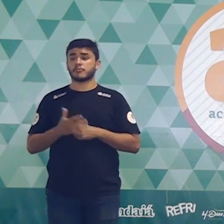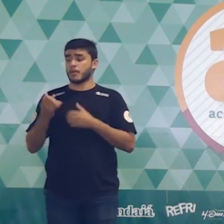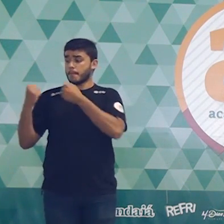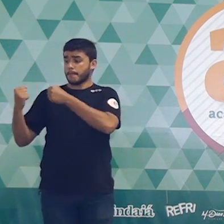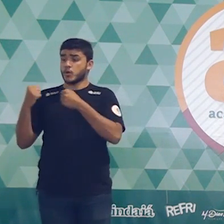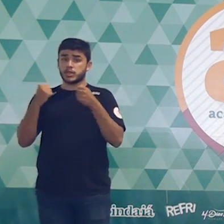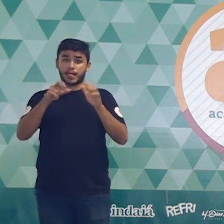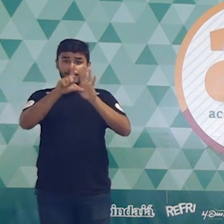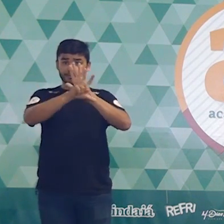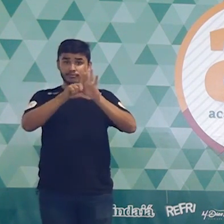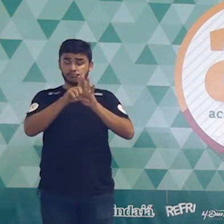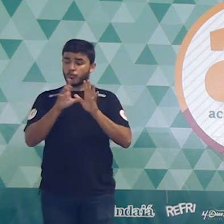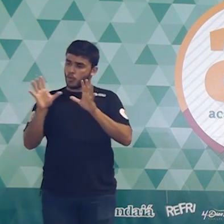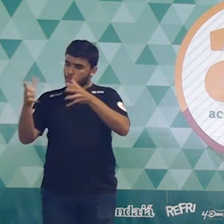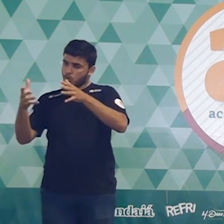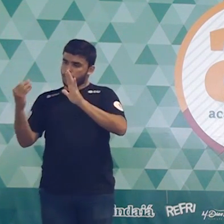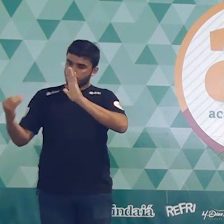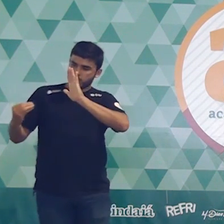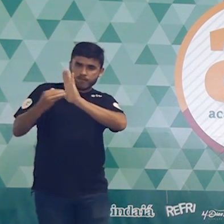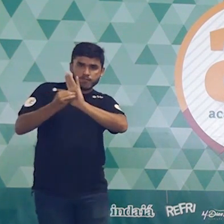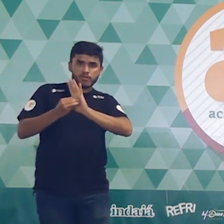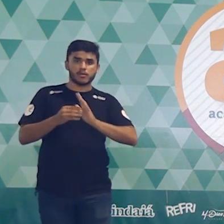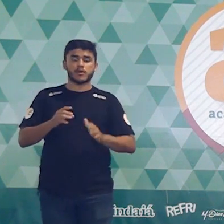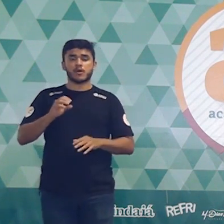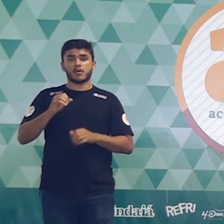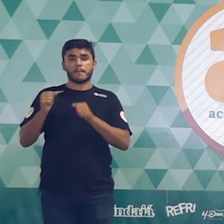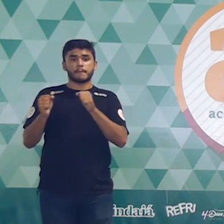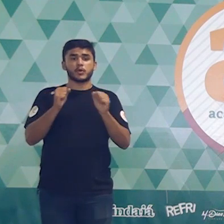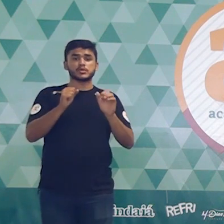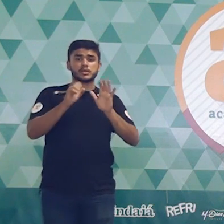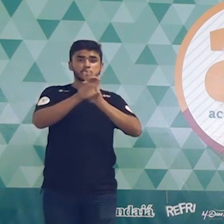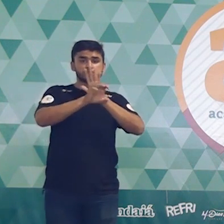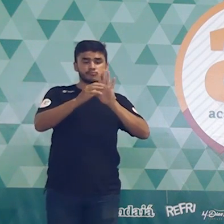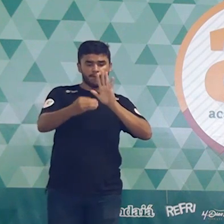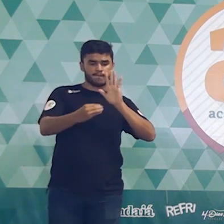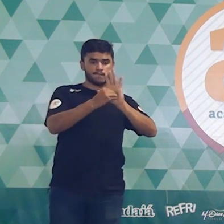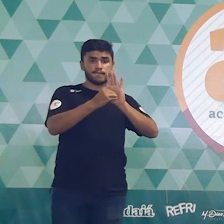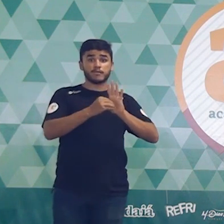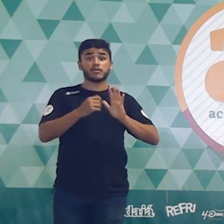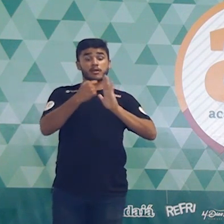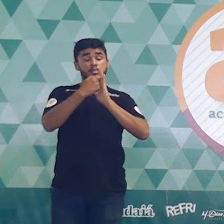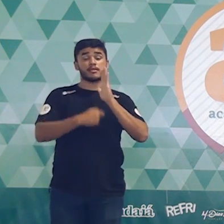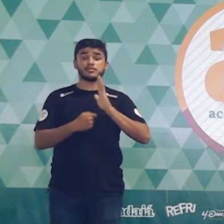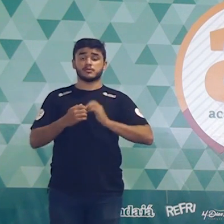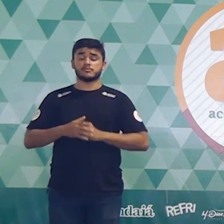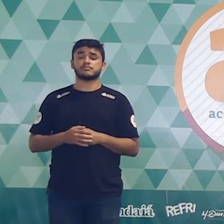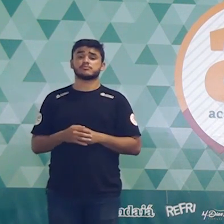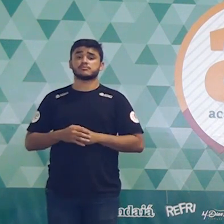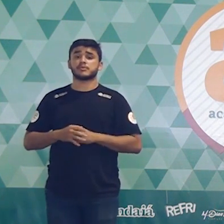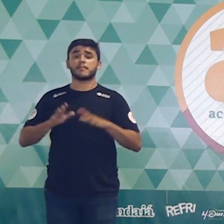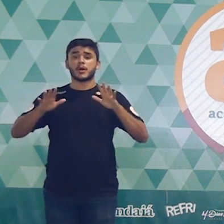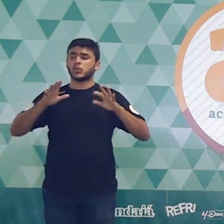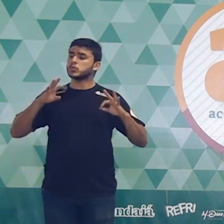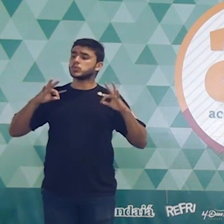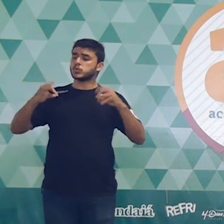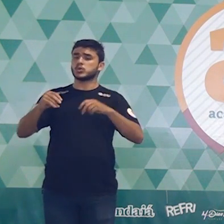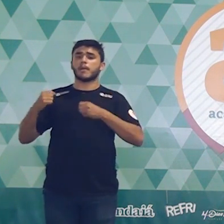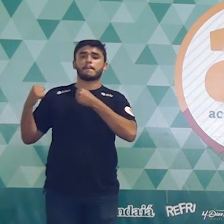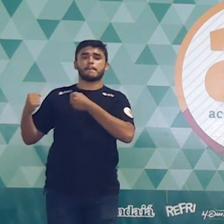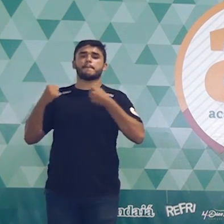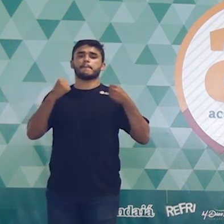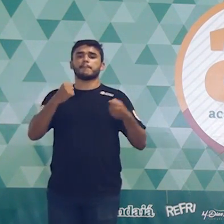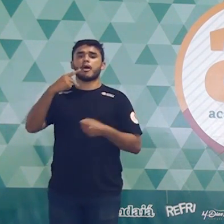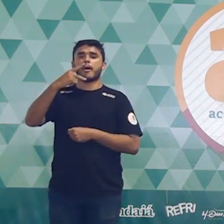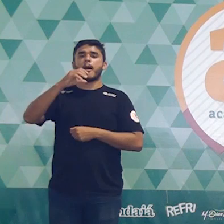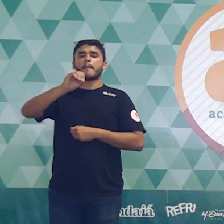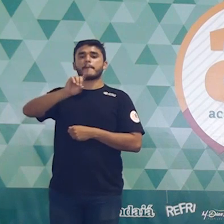lei, a gente usa o poder judiciário, se a gente quiser mais rigor nos julgamentos, enfim. Mas em geral a gente resume tudo como poder público.